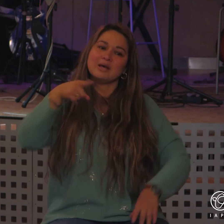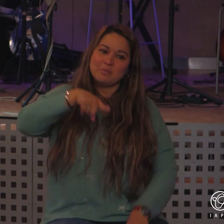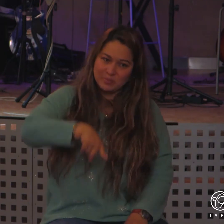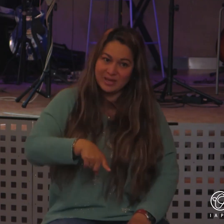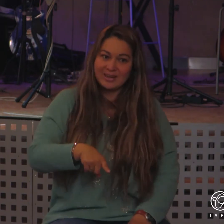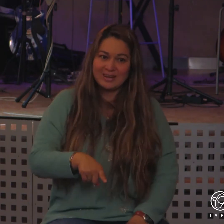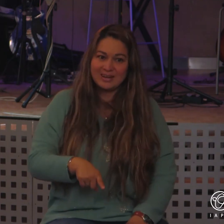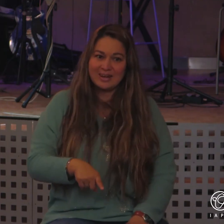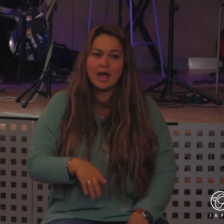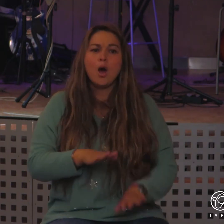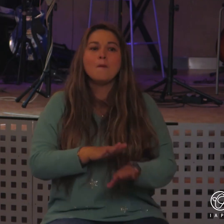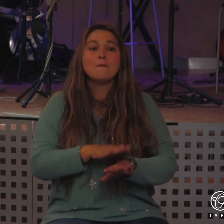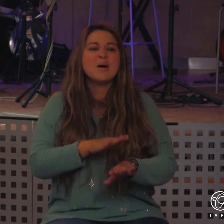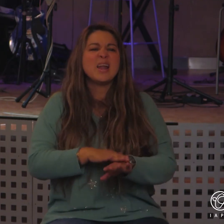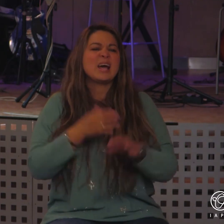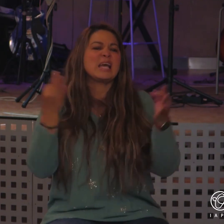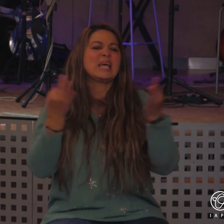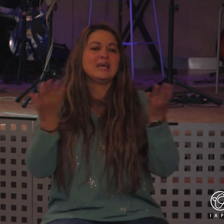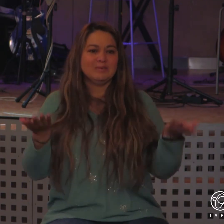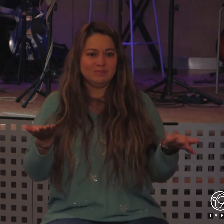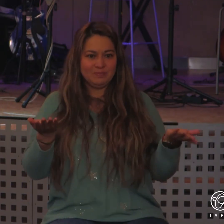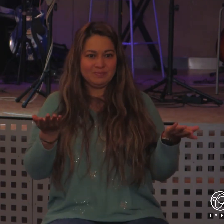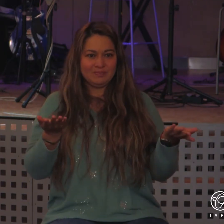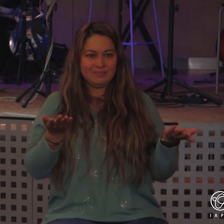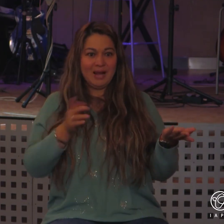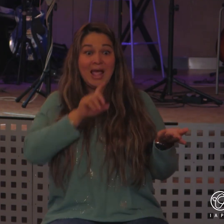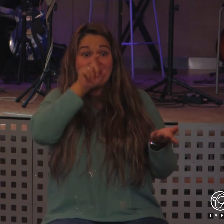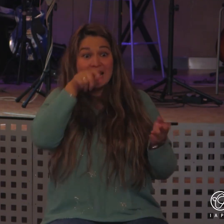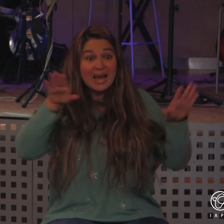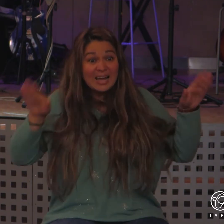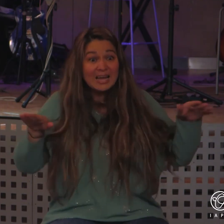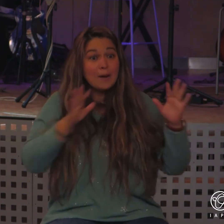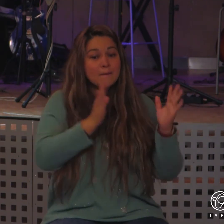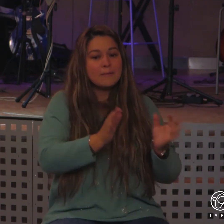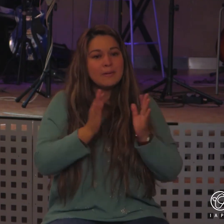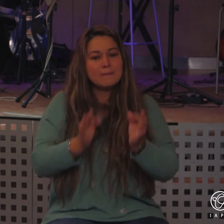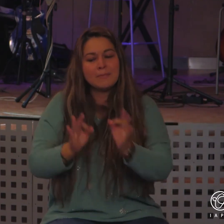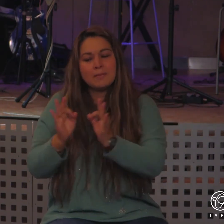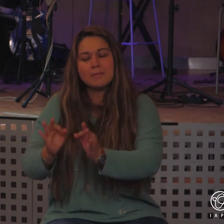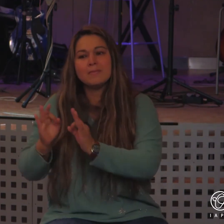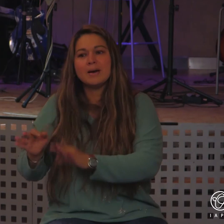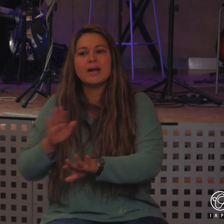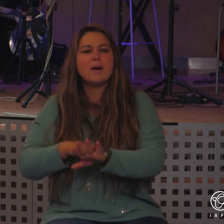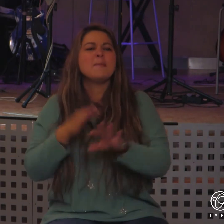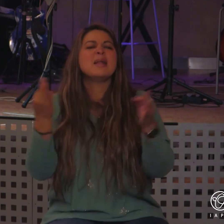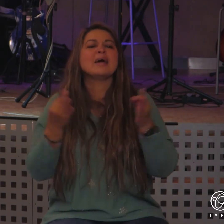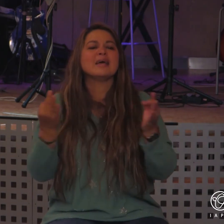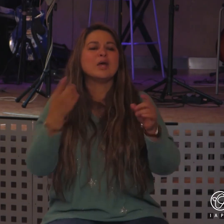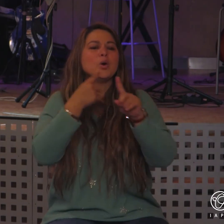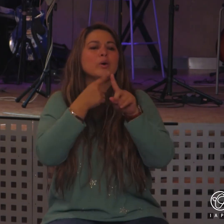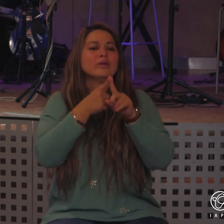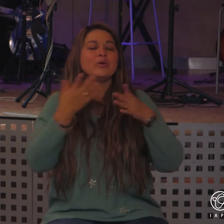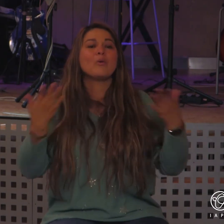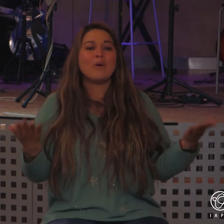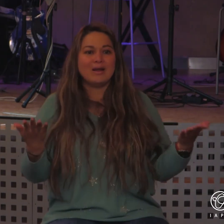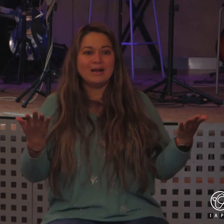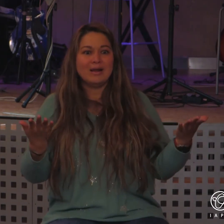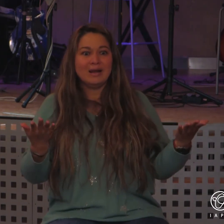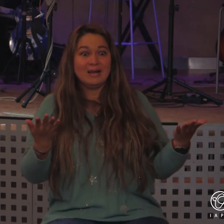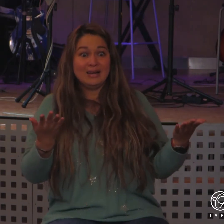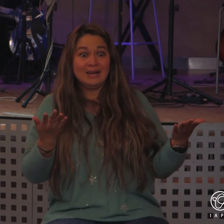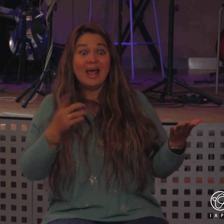destino, el águila está entrenada, sale corriendo y en segundos destruye y acaba con el dron.